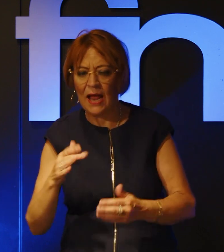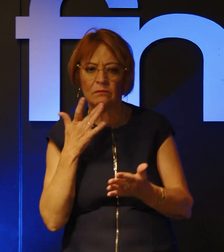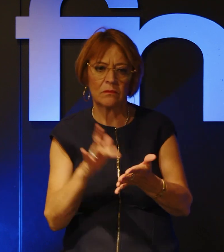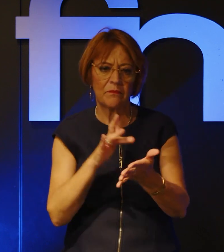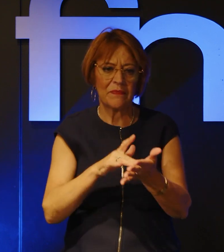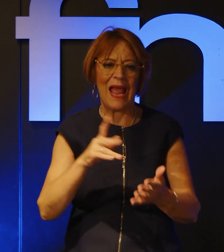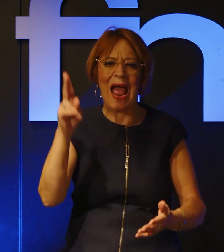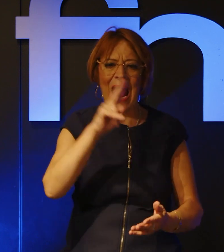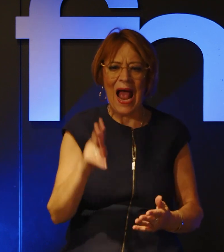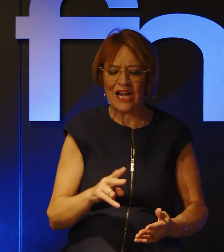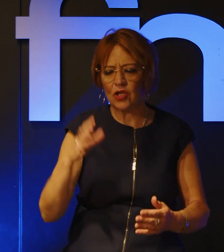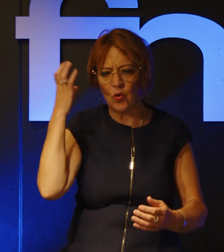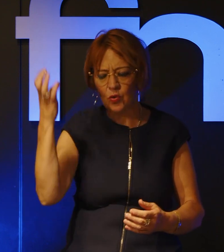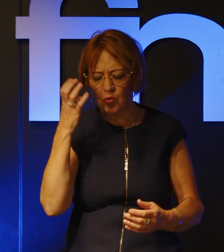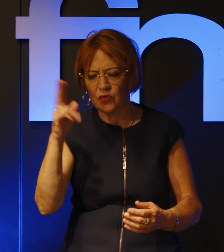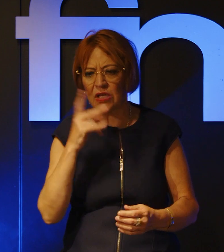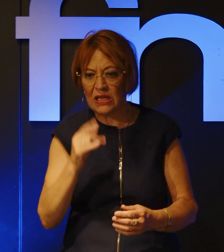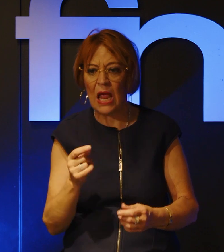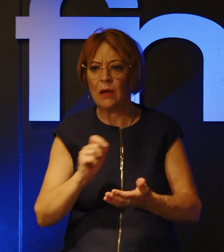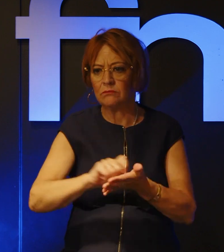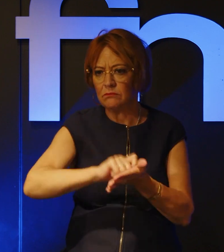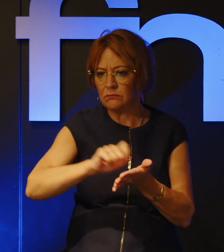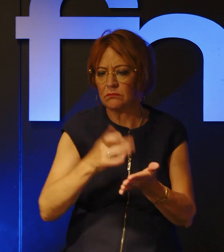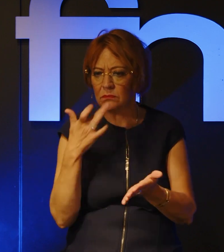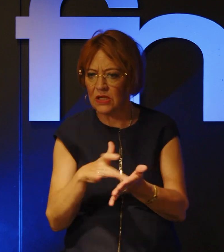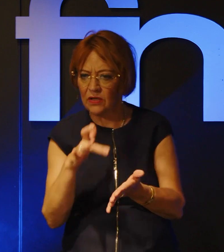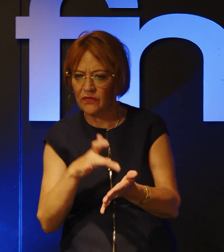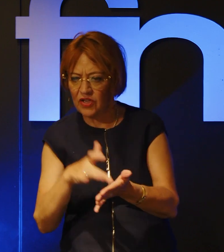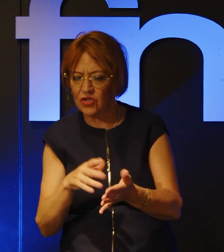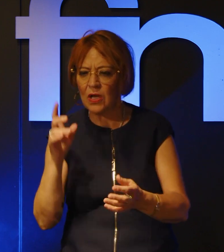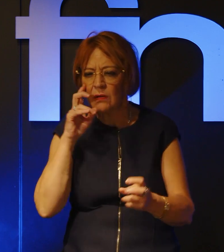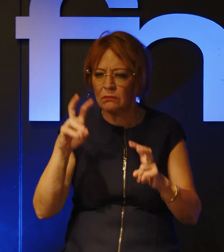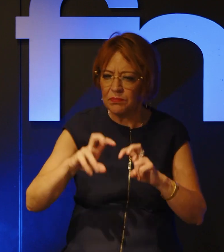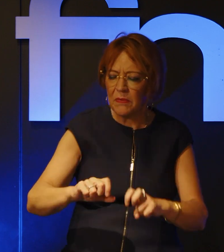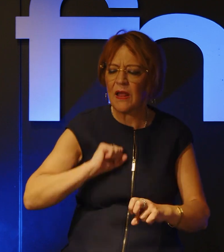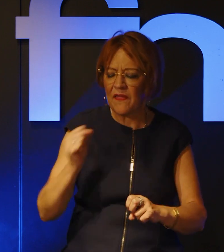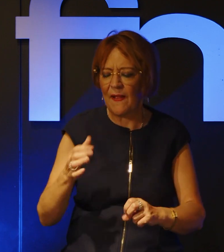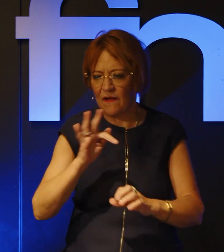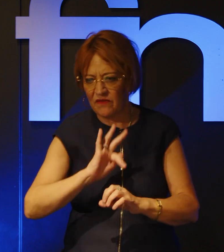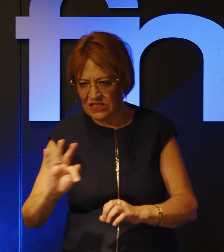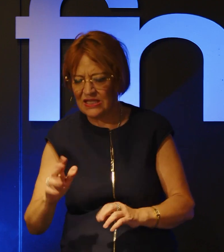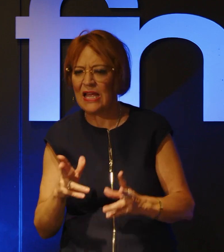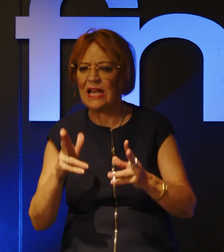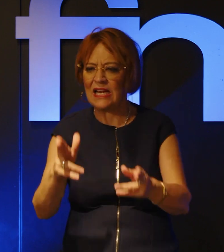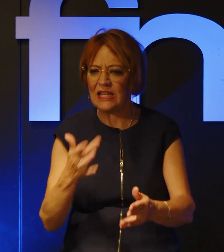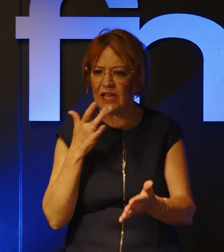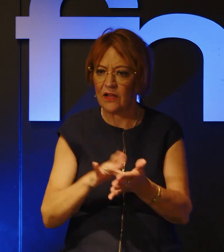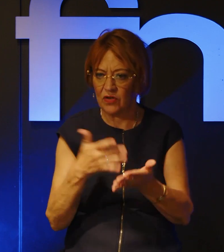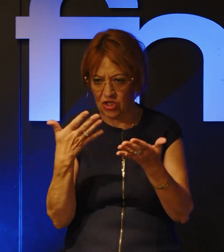revista arte e cultura visual autora correspondente da revista rtic e crítica na revista